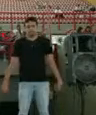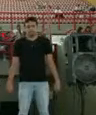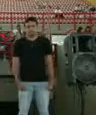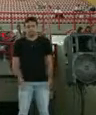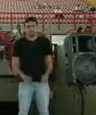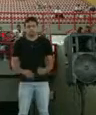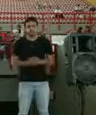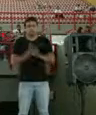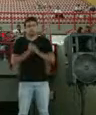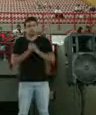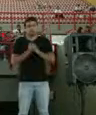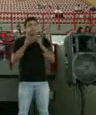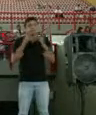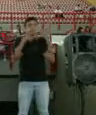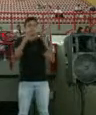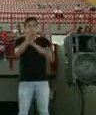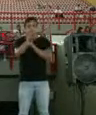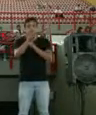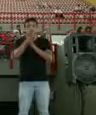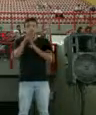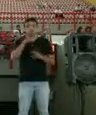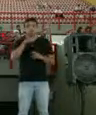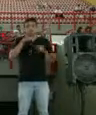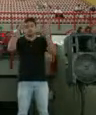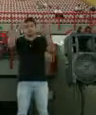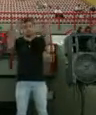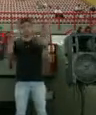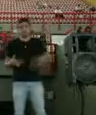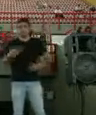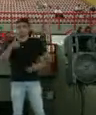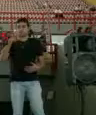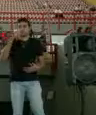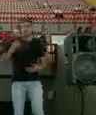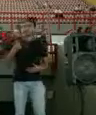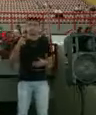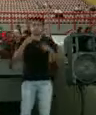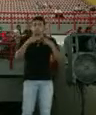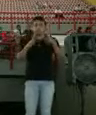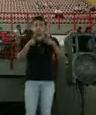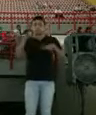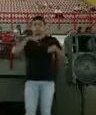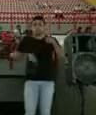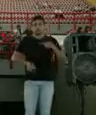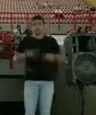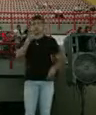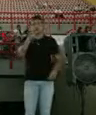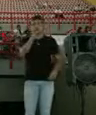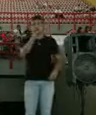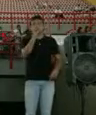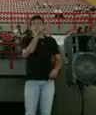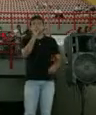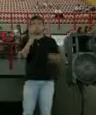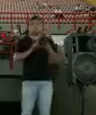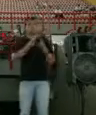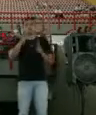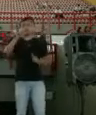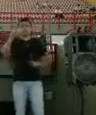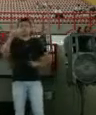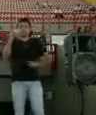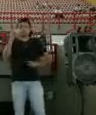2, ela traz exatamente, ó, falando desses 2 hormônios, o FSH e